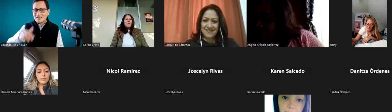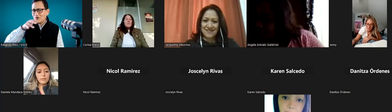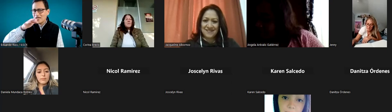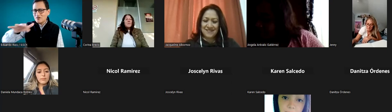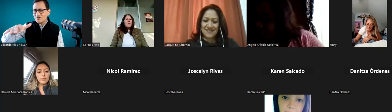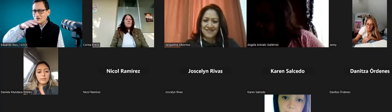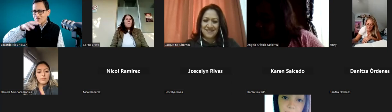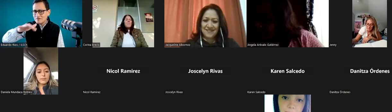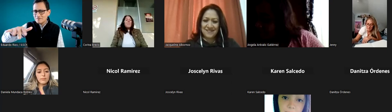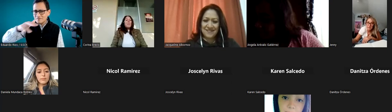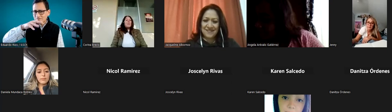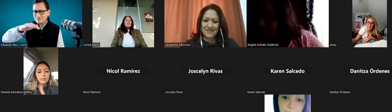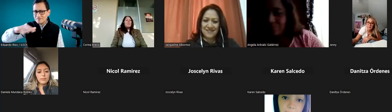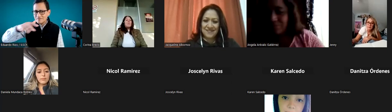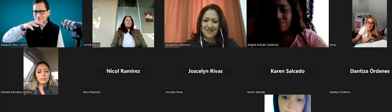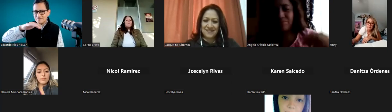¿Qué es lo que da esto?